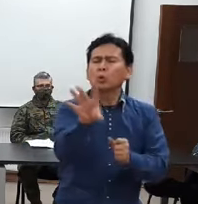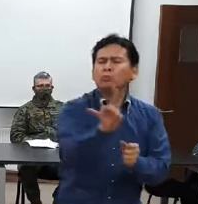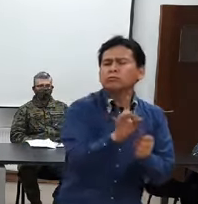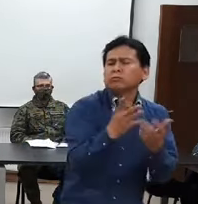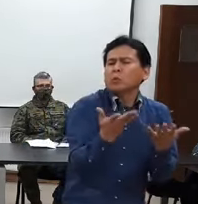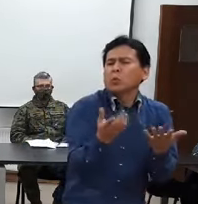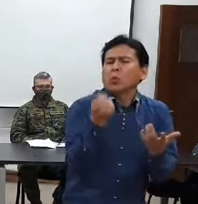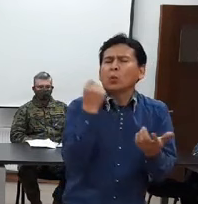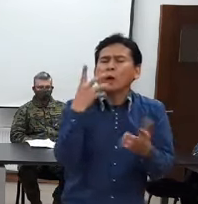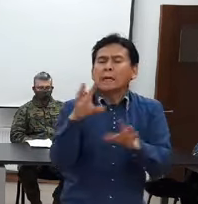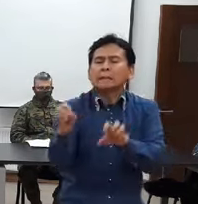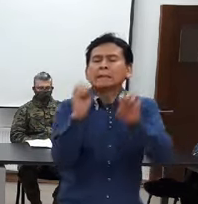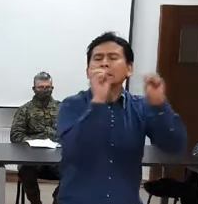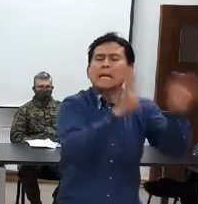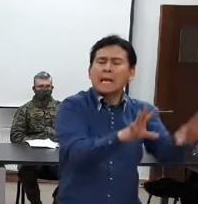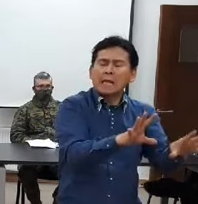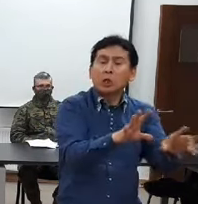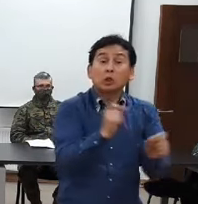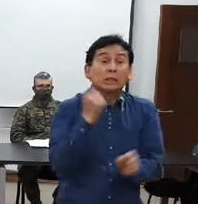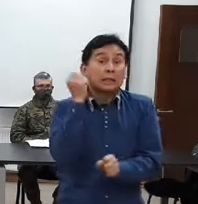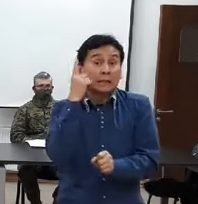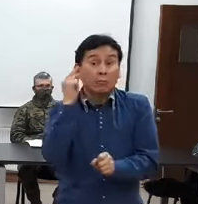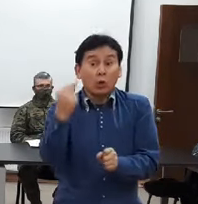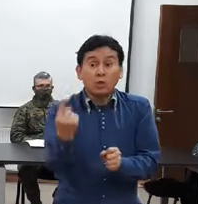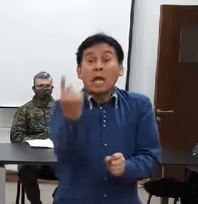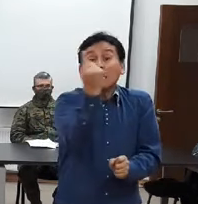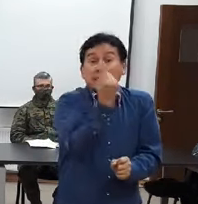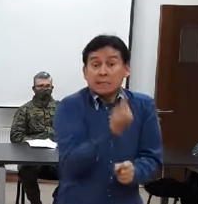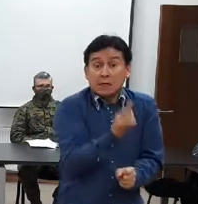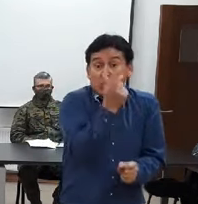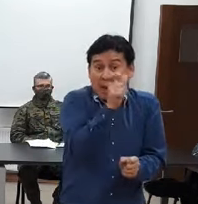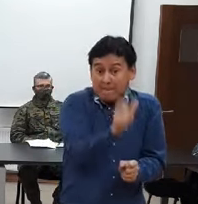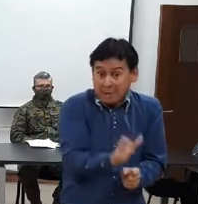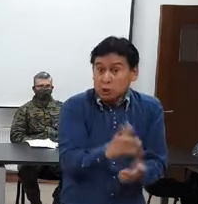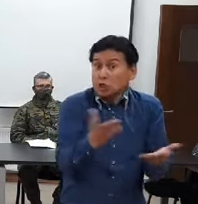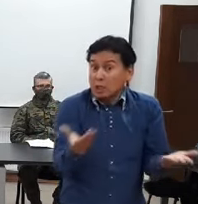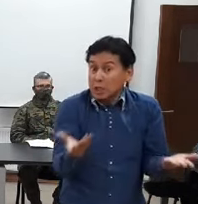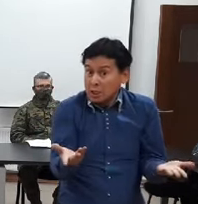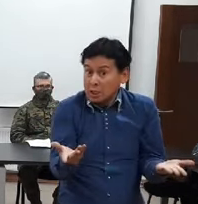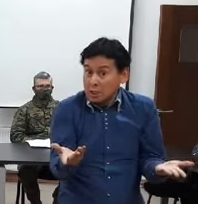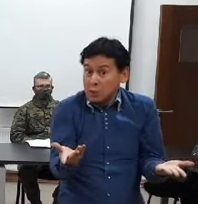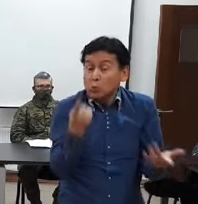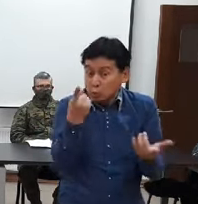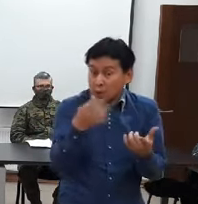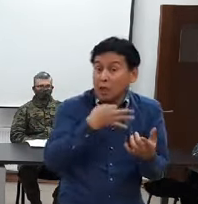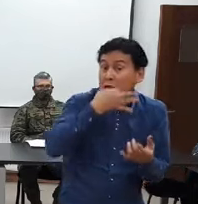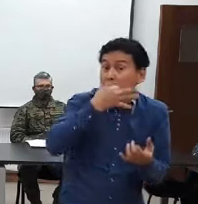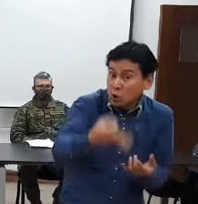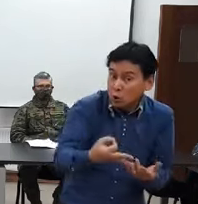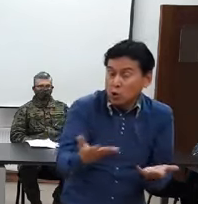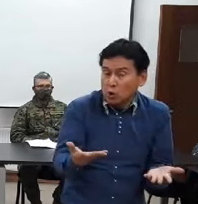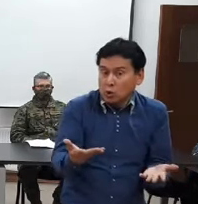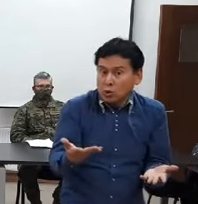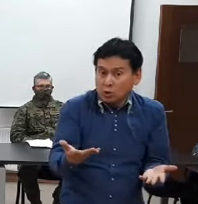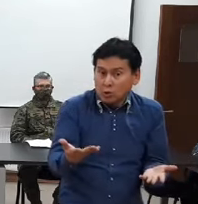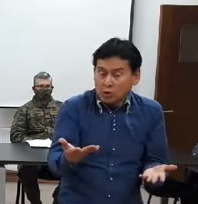gobierno, es el traslado de pacientes. Tenemos entendido que hoy llega un paciente de nuestra región, tal como usted misma lo mencionaba.